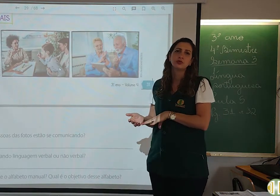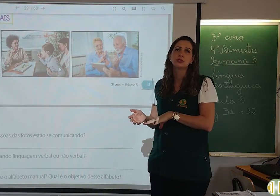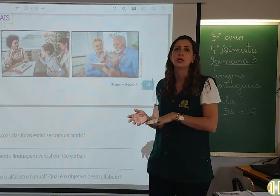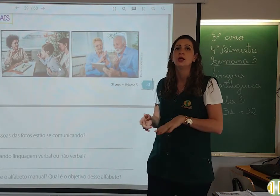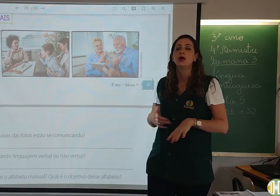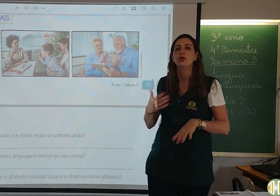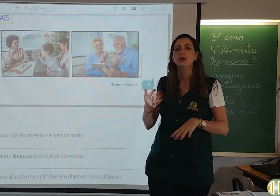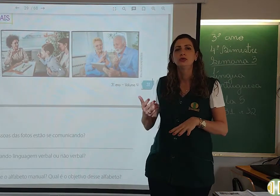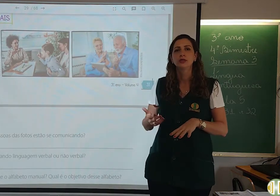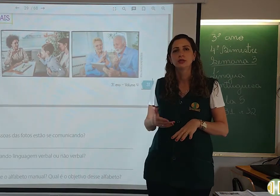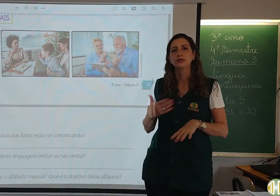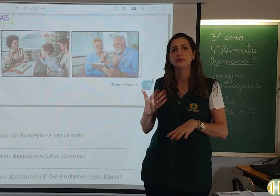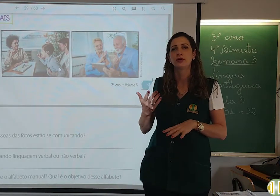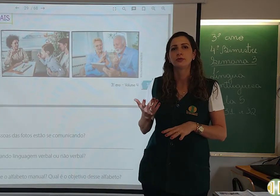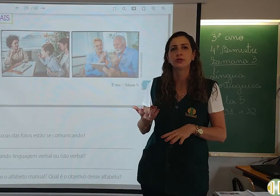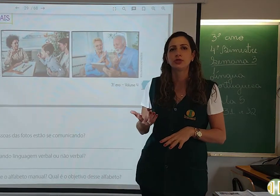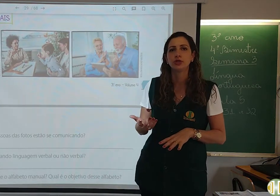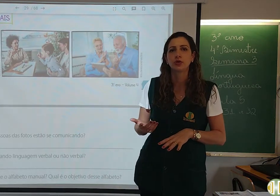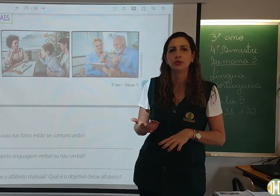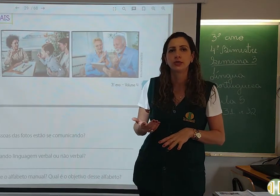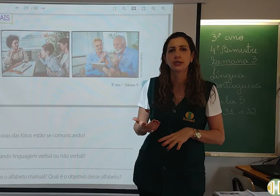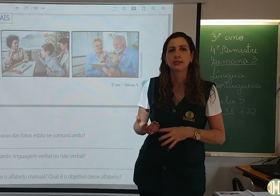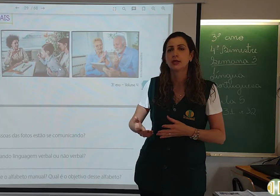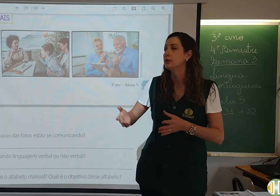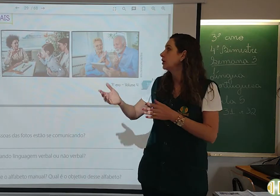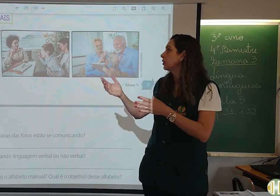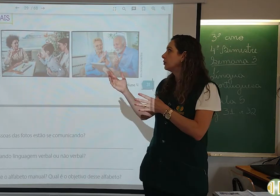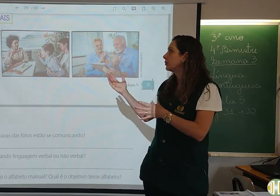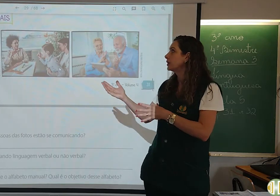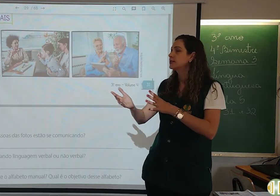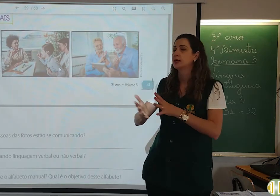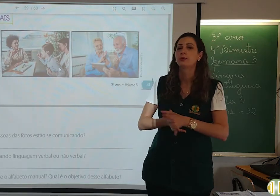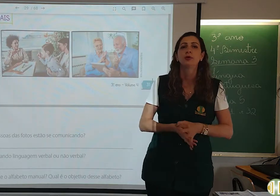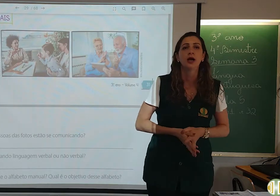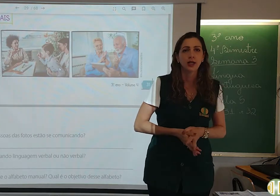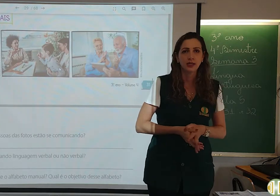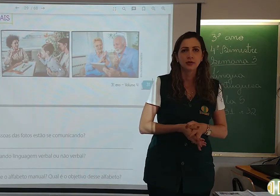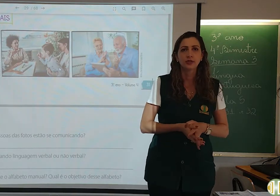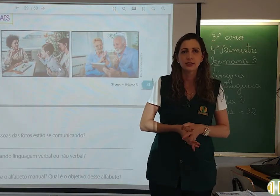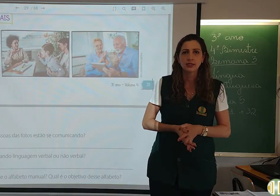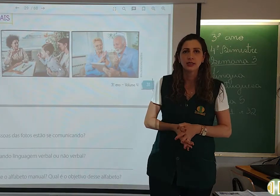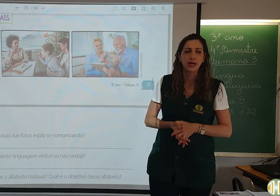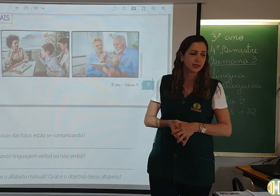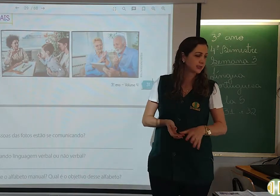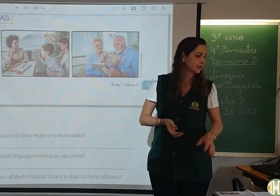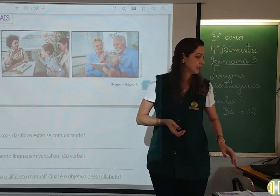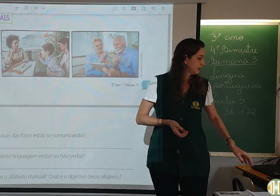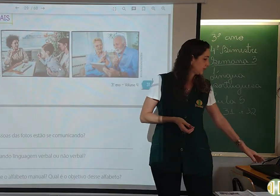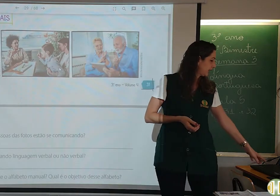usa outras formas de comunicação, como, por exemplo, a língua de sinais, tá bem?